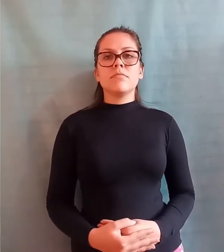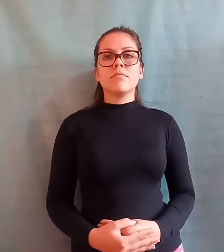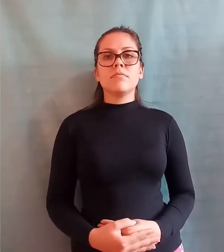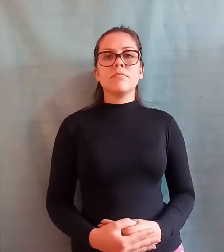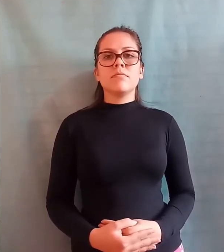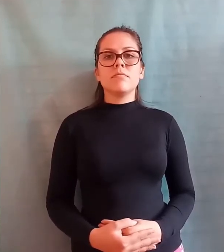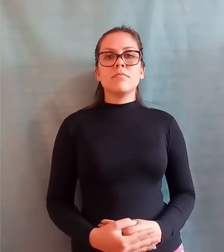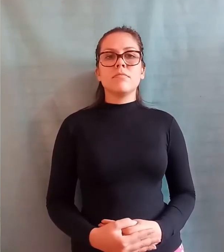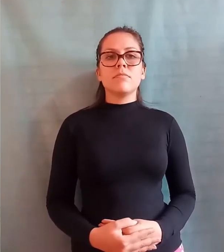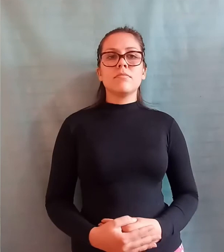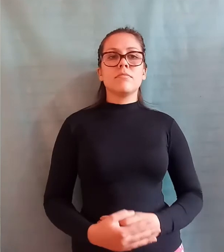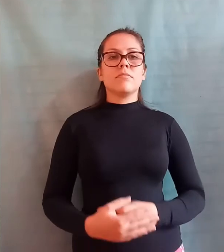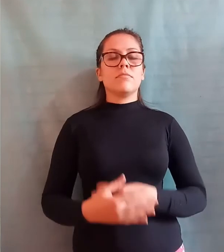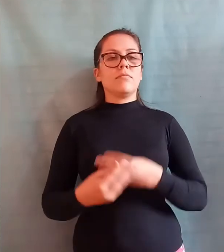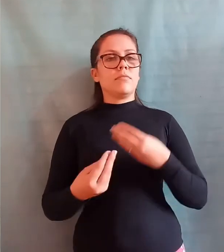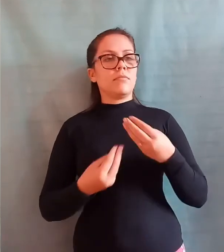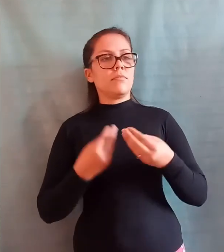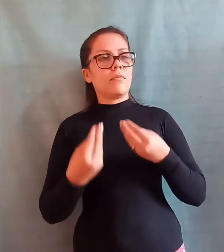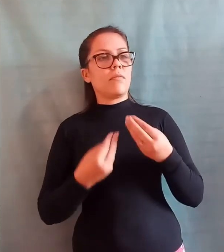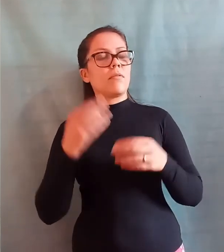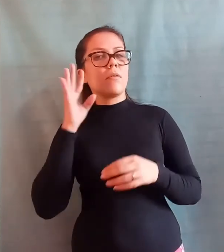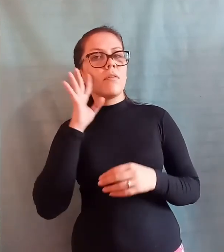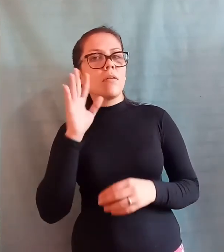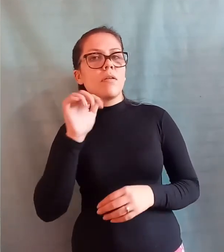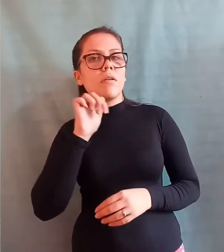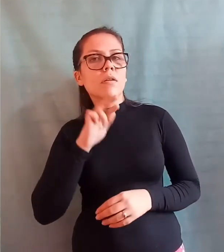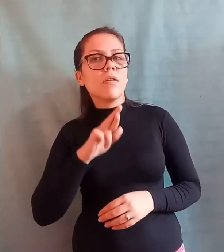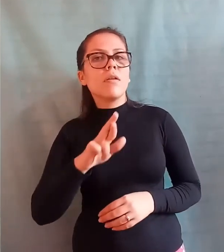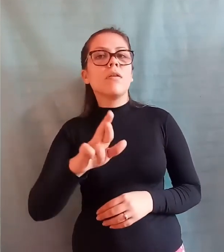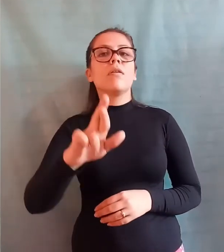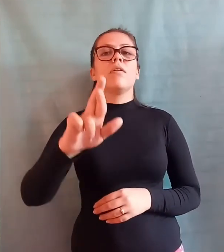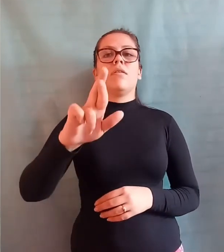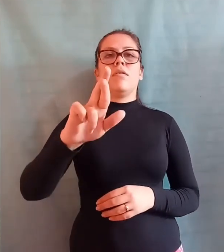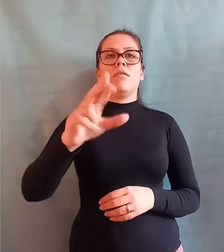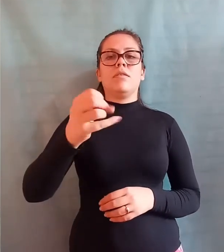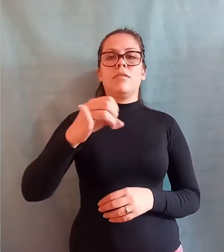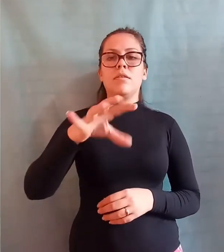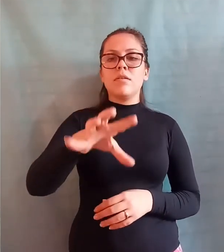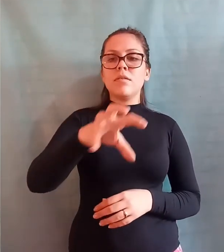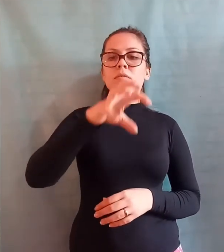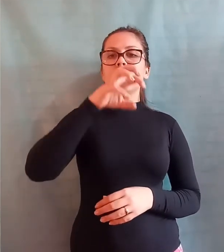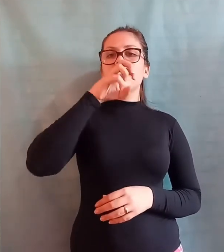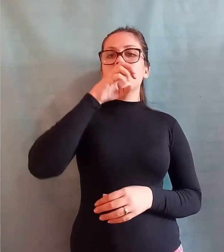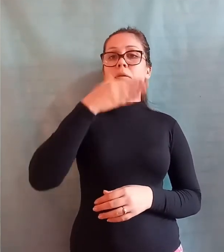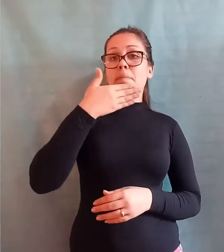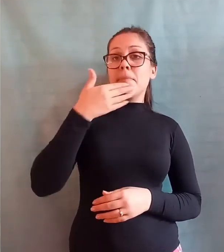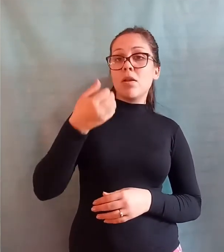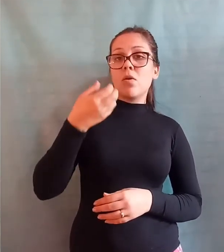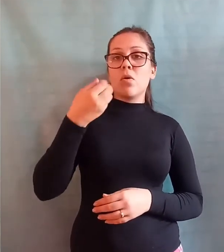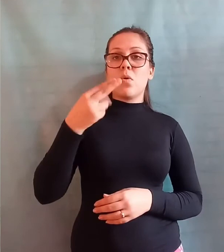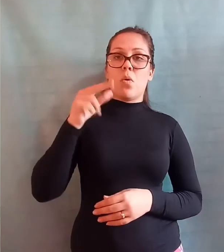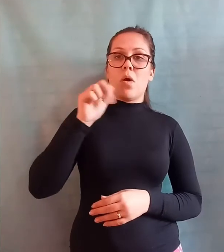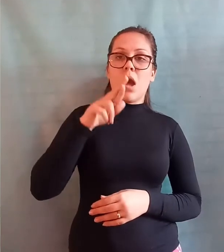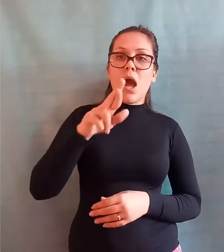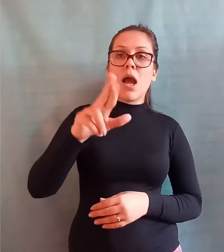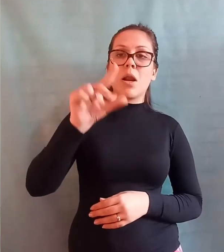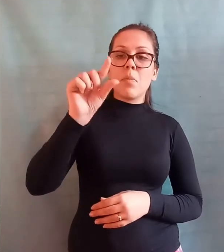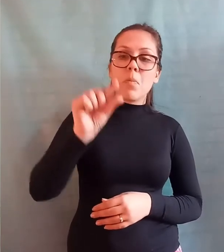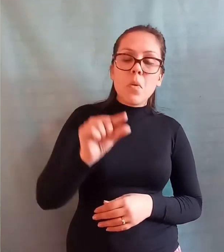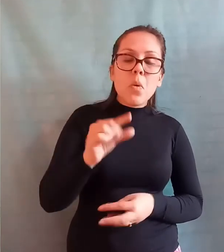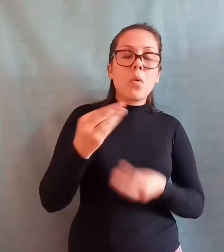Observando a temperatura desse ar, se ele está entrando mais, entrando menos.